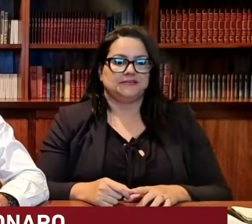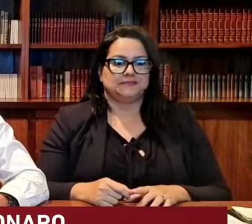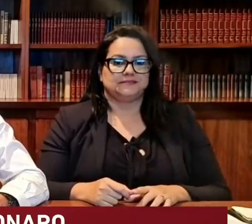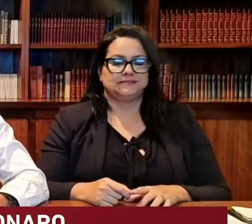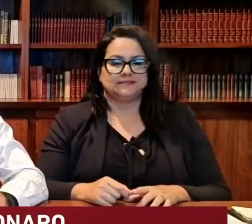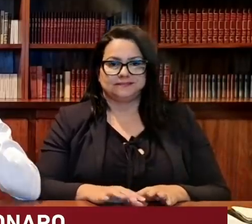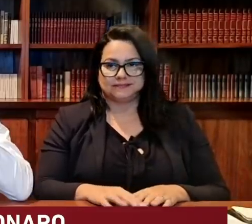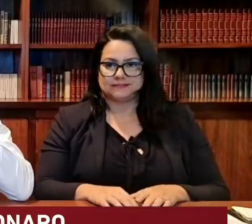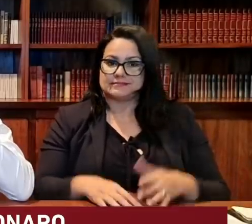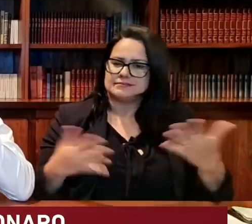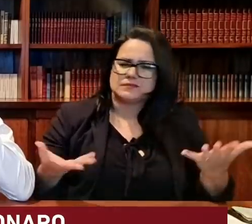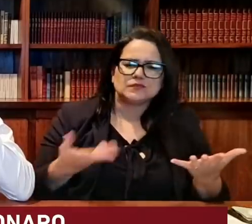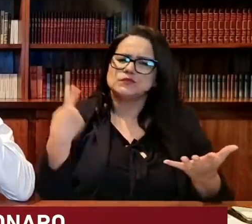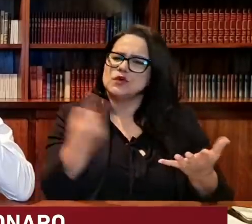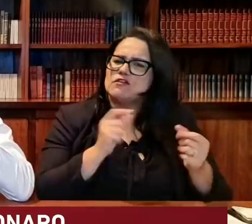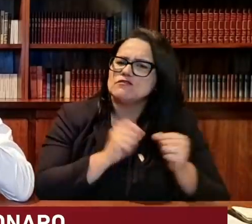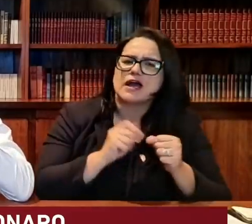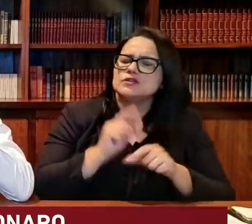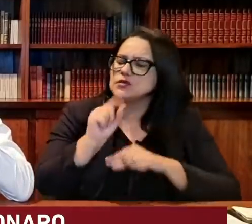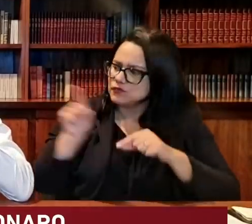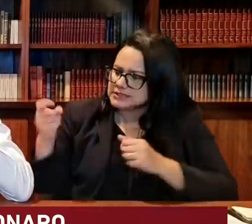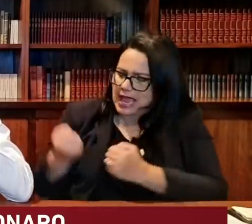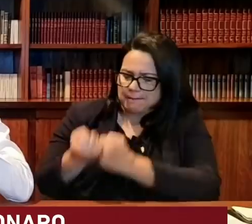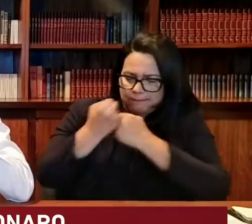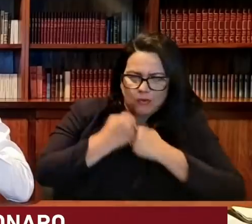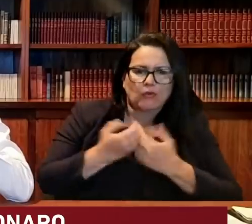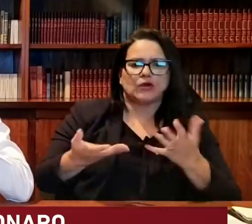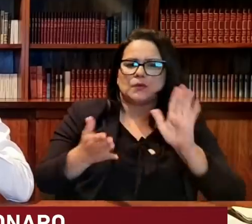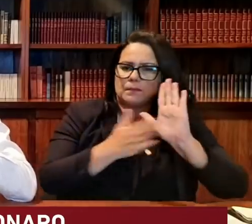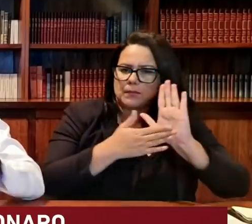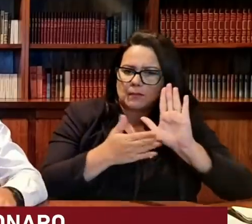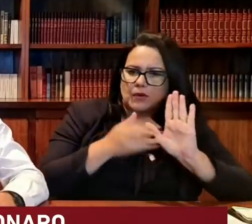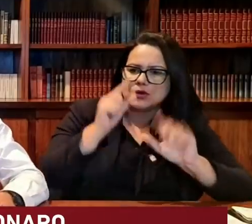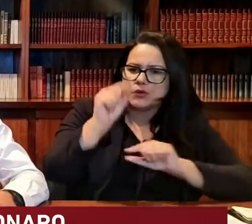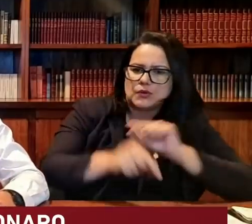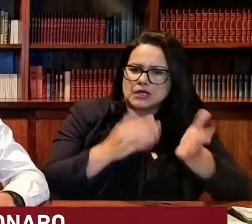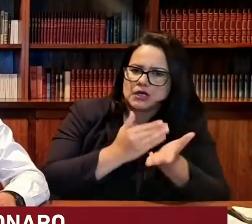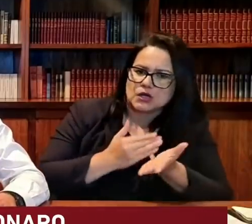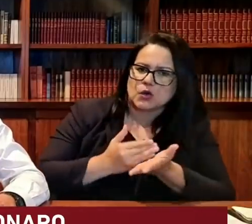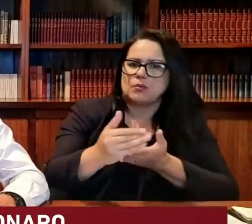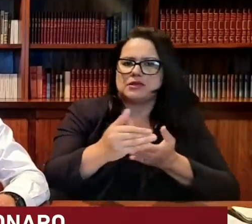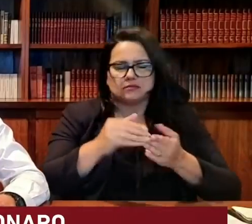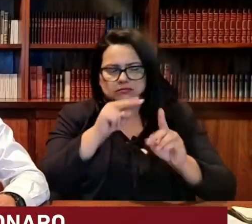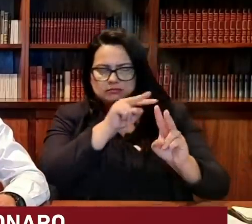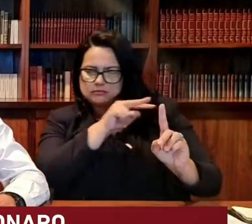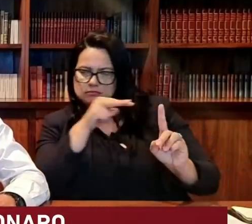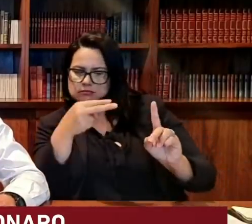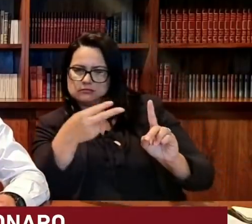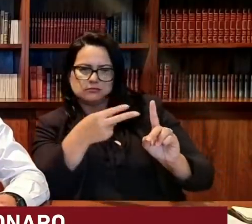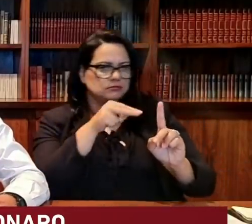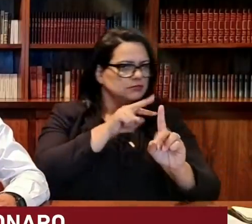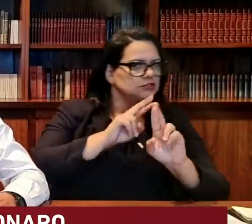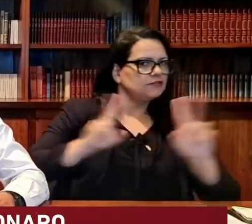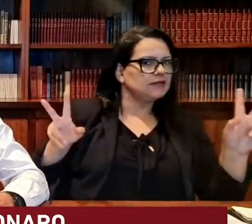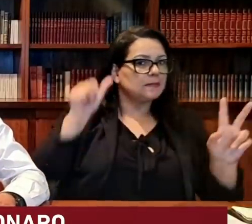gente... O que a gente está fazendo, presidente? Com o seu apoio, o que a gente está propondo e começando um olhar diferente. Milhões